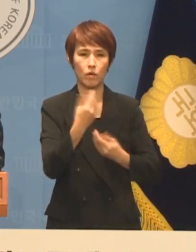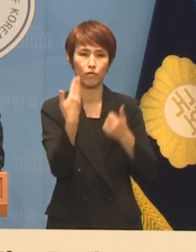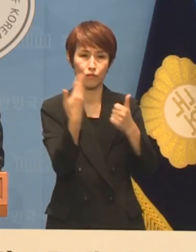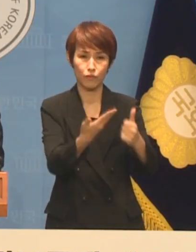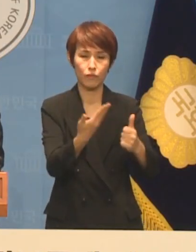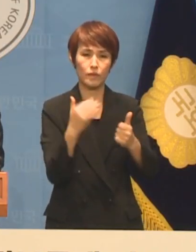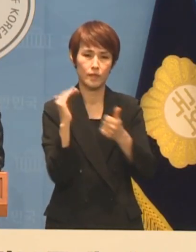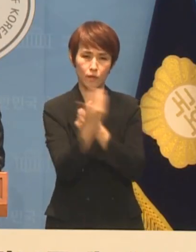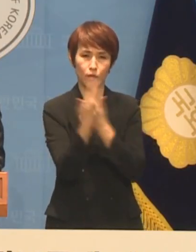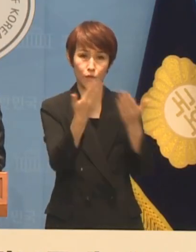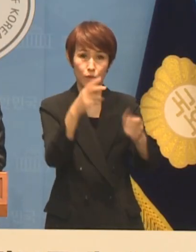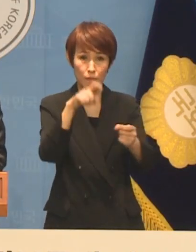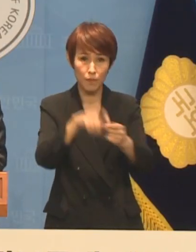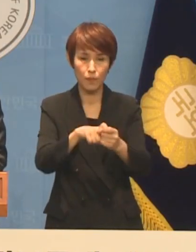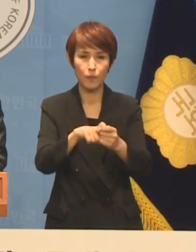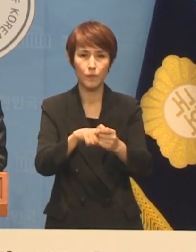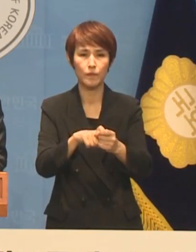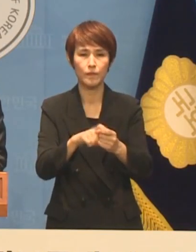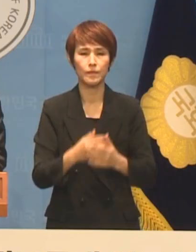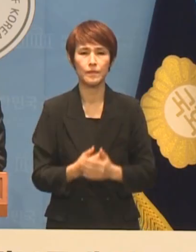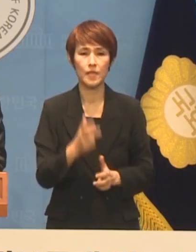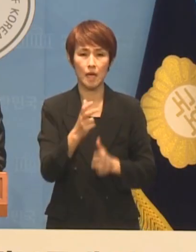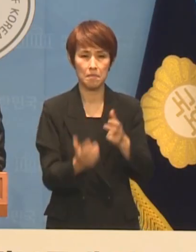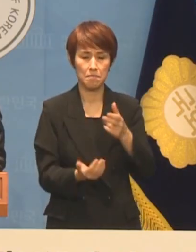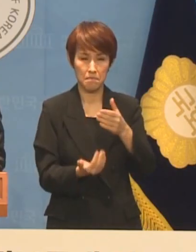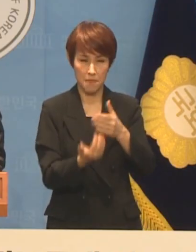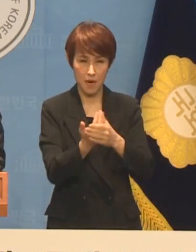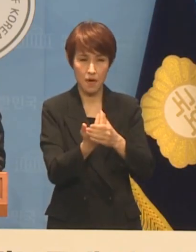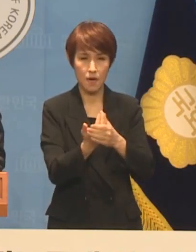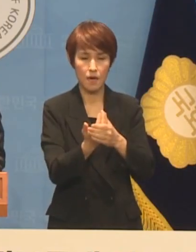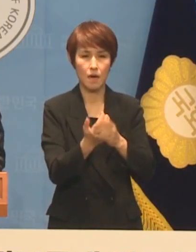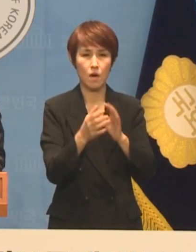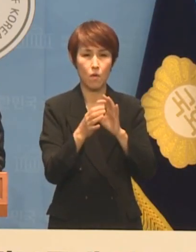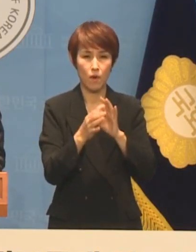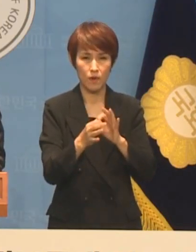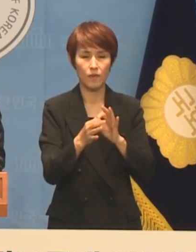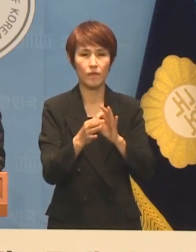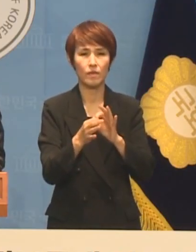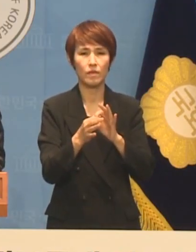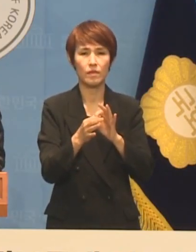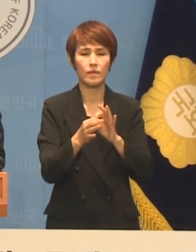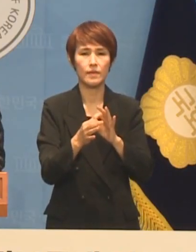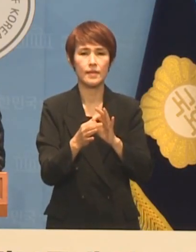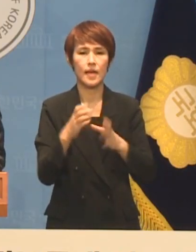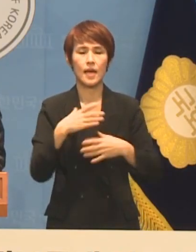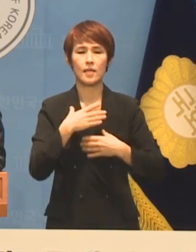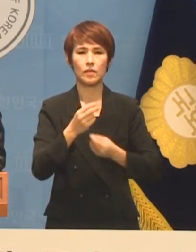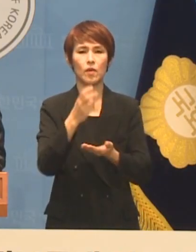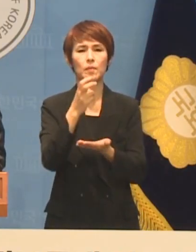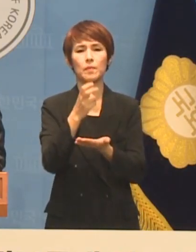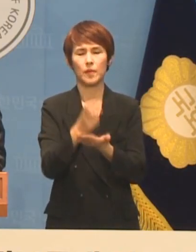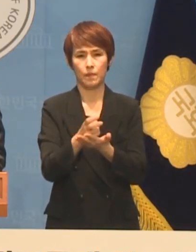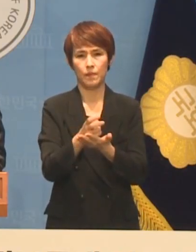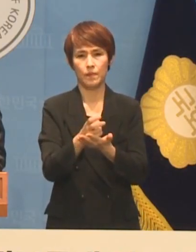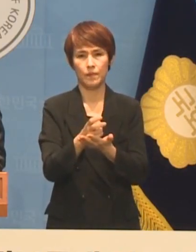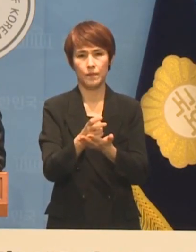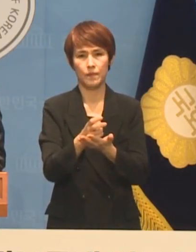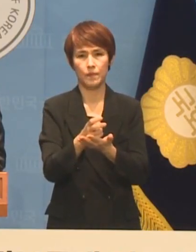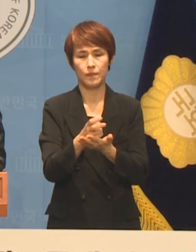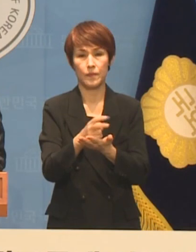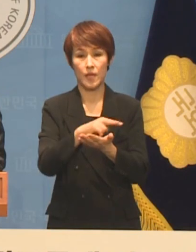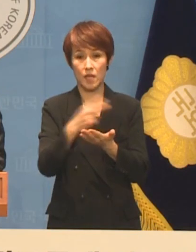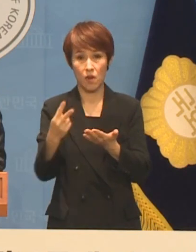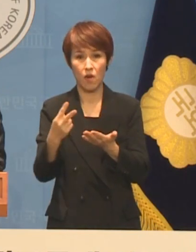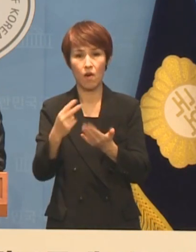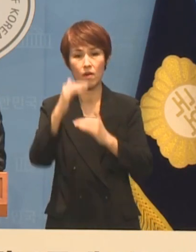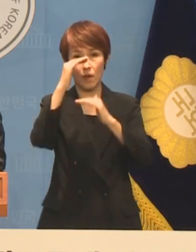중대재해 발생 사업장에 구직자 고지 의무화를 담은 직업안정법 개정안을 발의하게 된